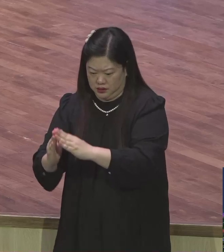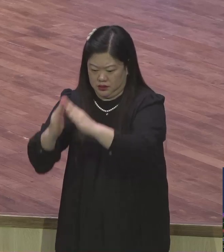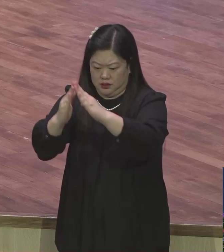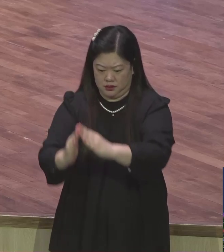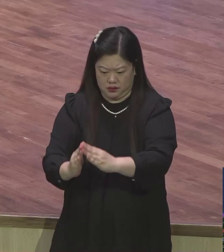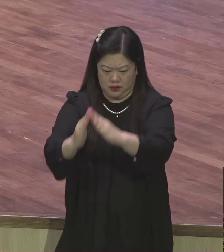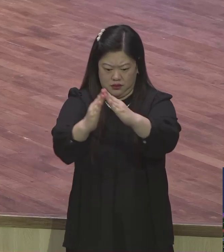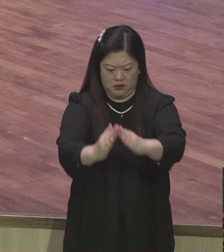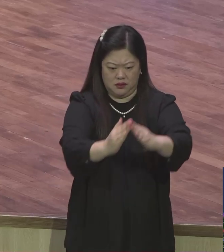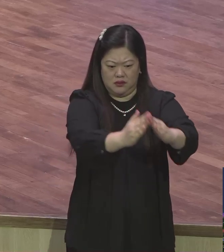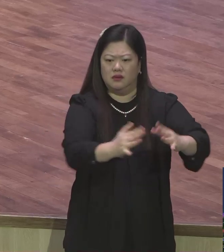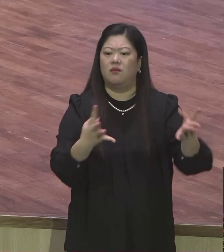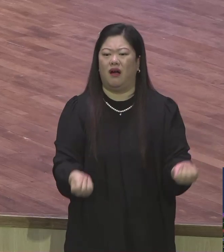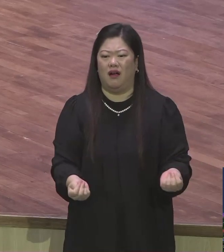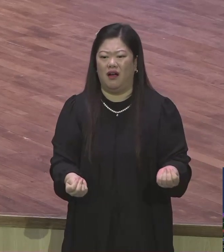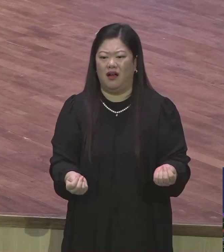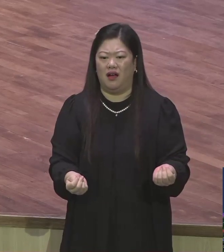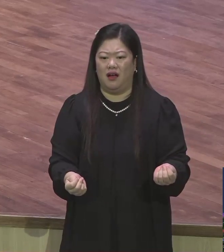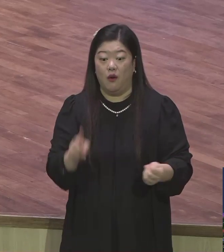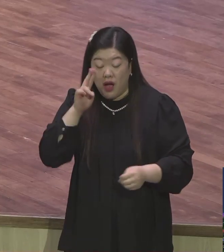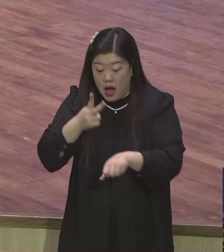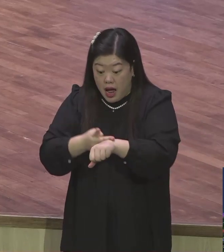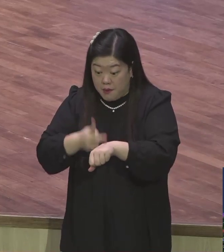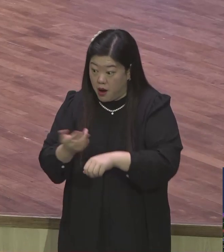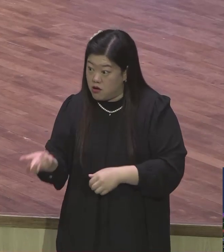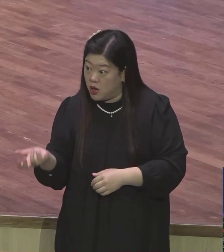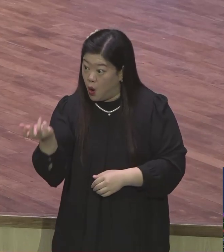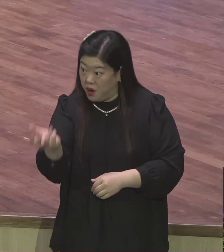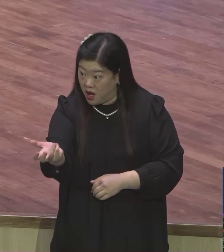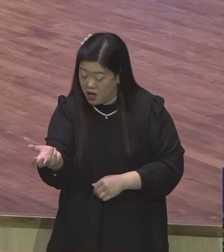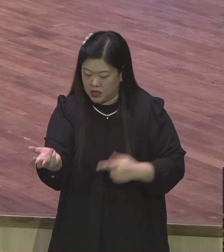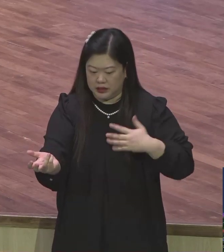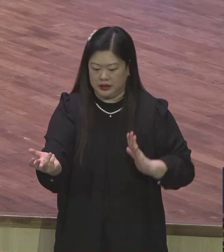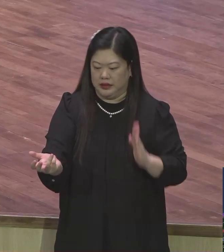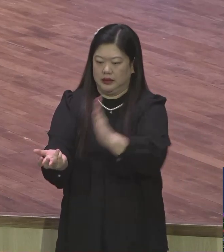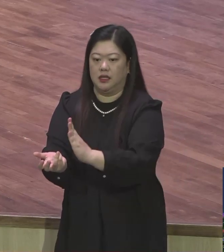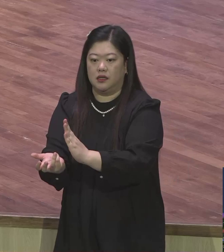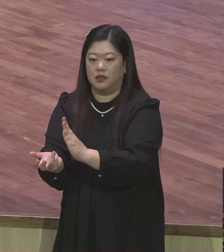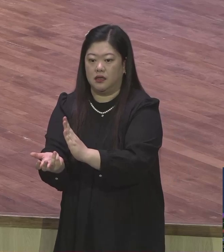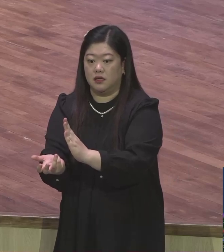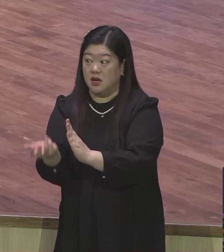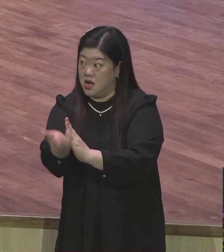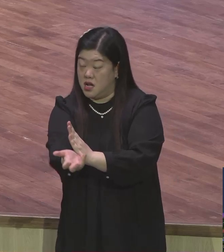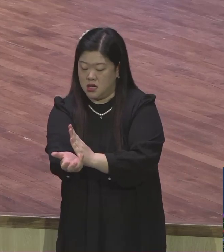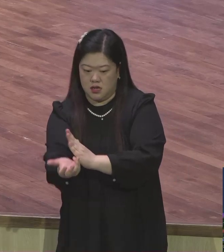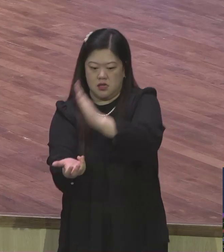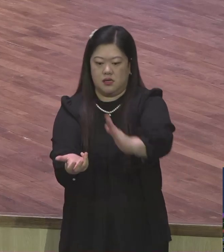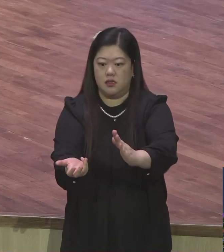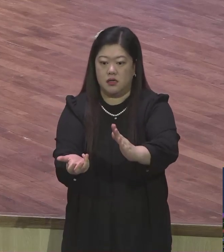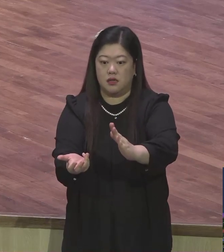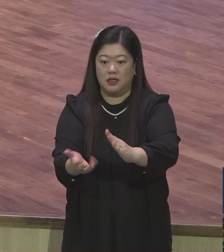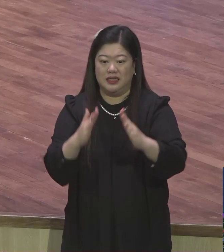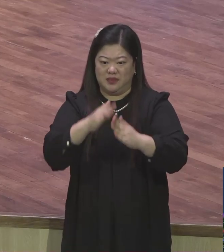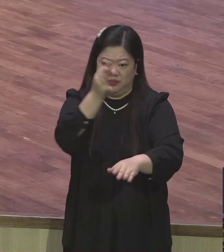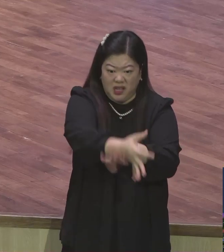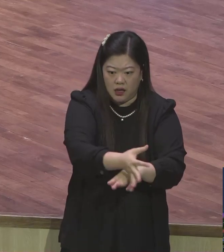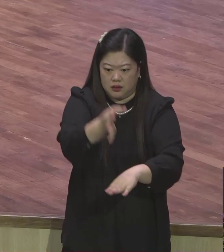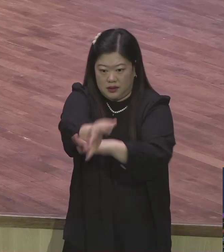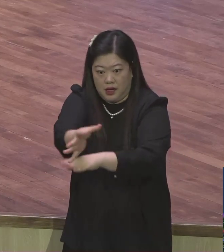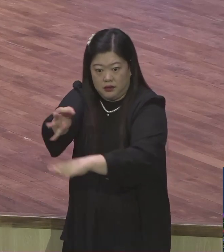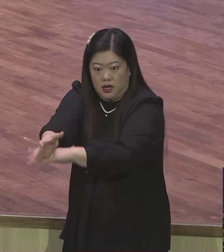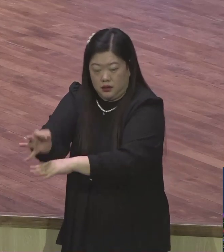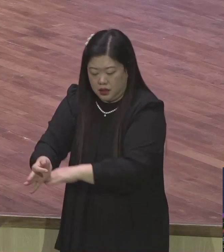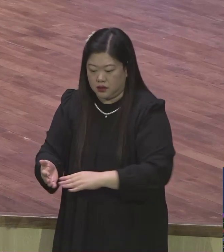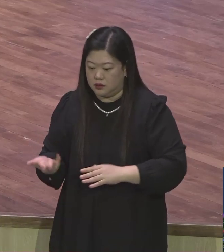따라서 평생 그렇게 했어요. 가는 곳마다 집을 삼아 교회로 개방했습니다. 그만큼